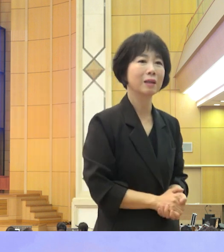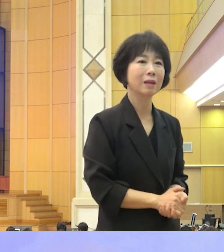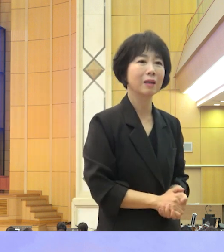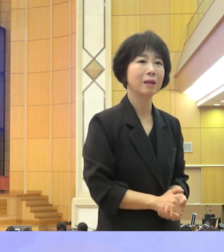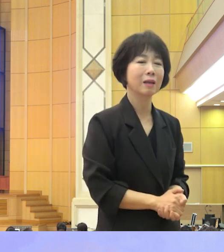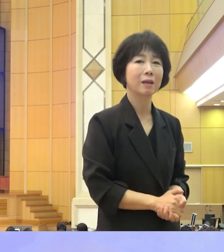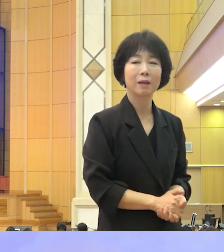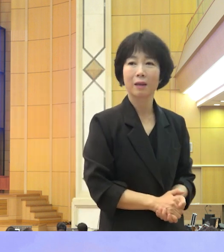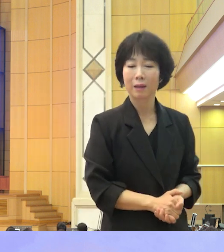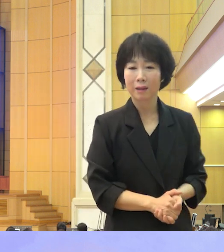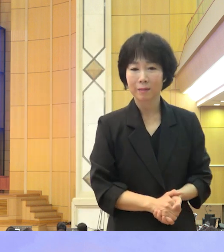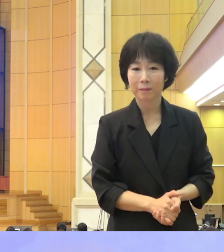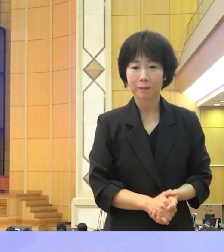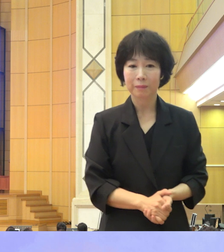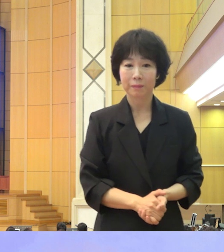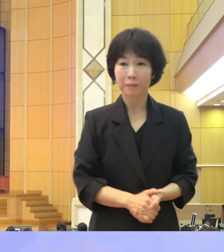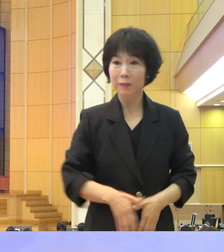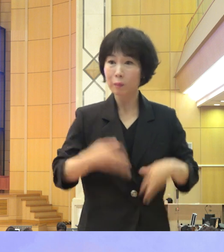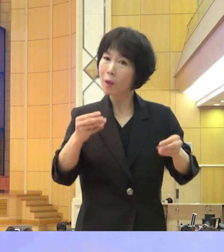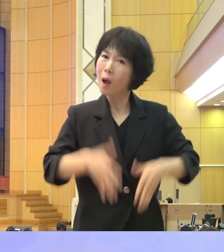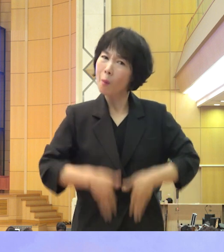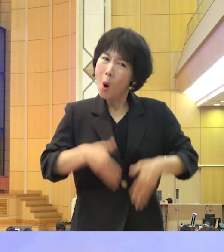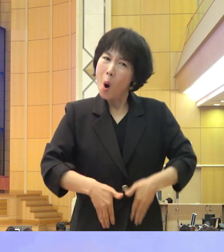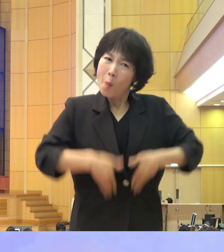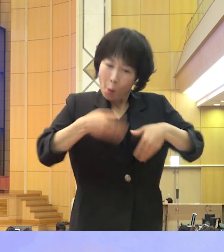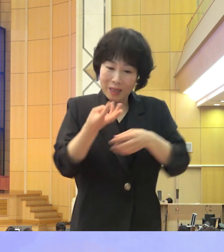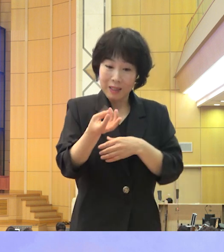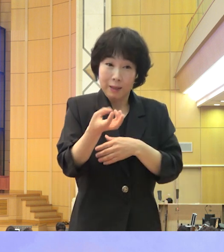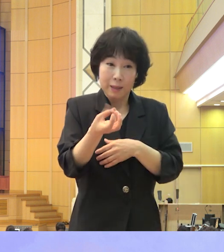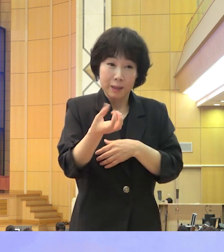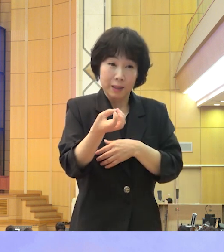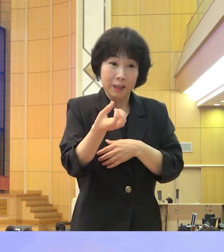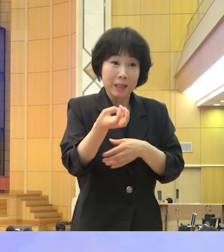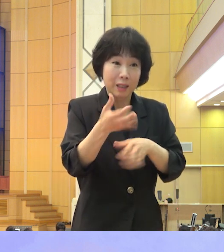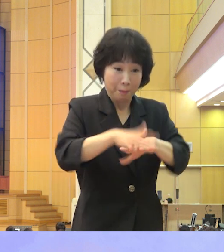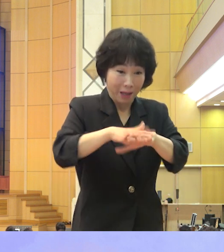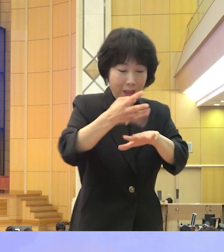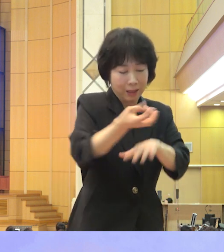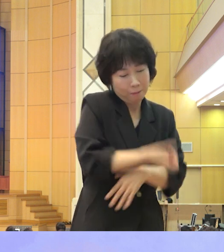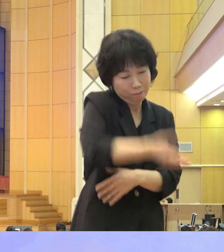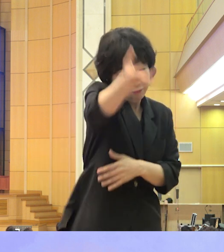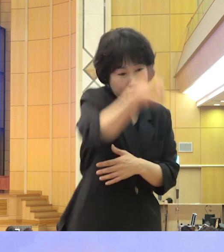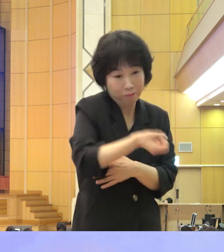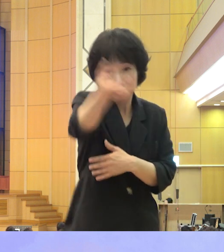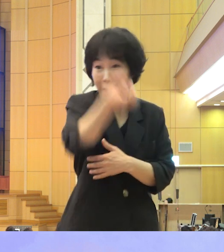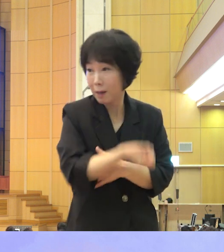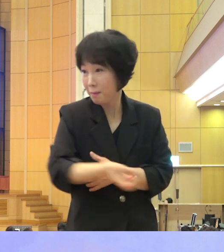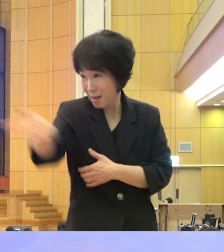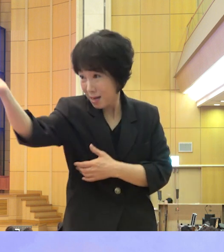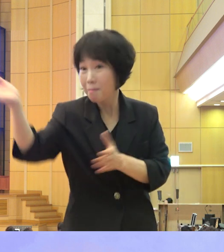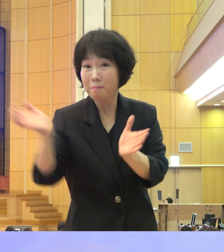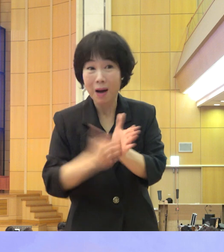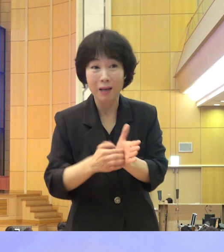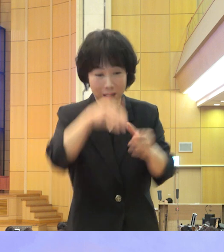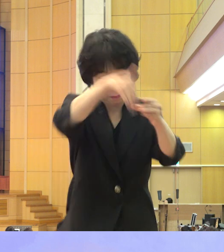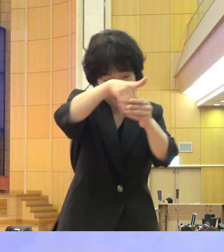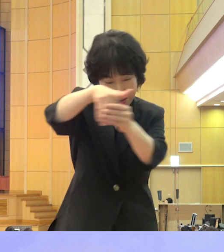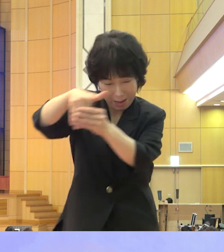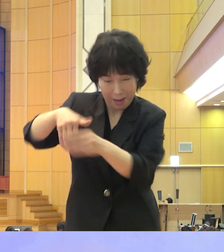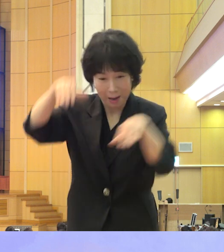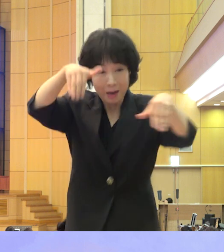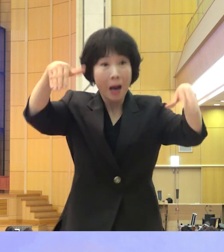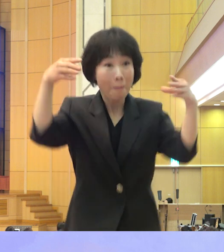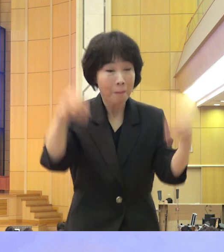뿌리서부터 봄에 씨를 뿌렸는데 싹이 나고 뿌리 내려서 자랐습니다만 가을이 되면